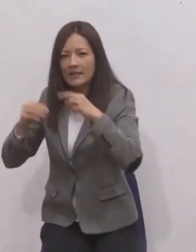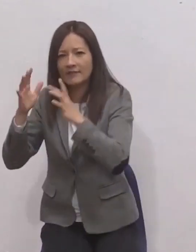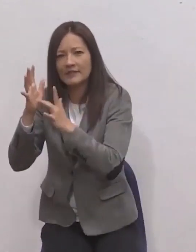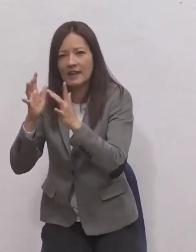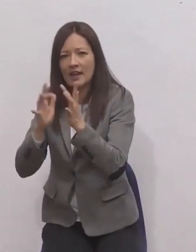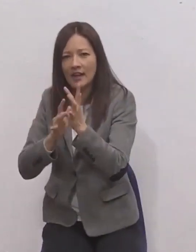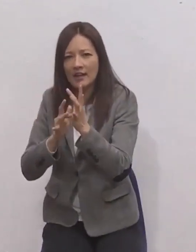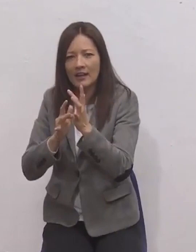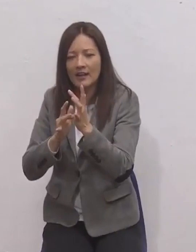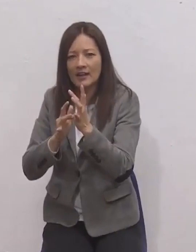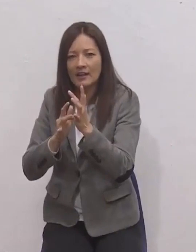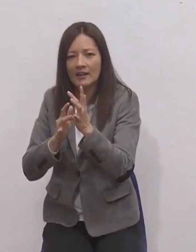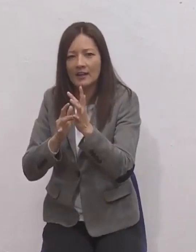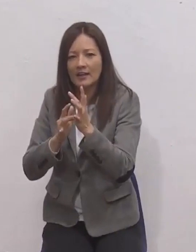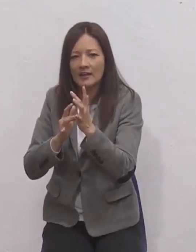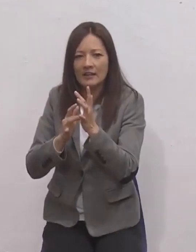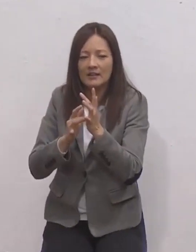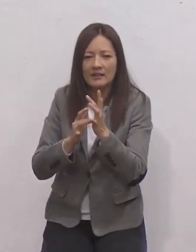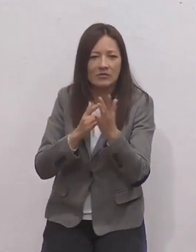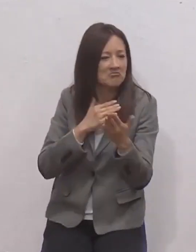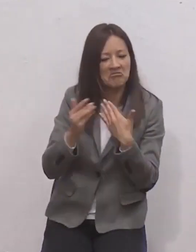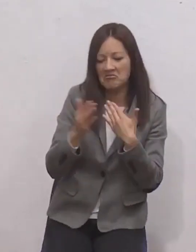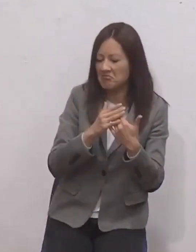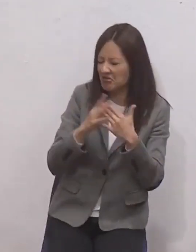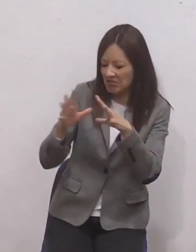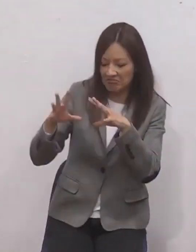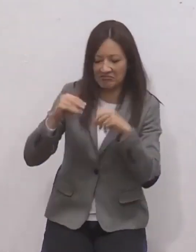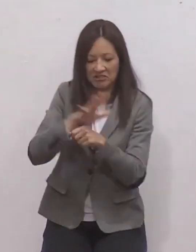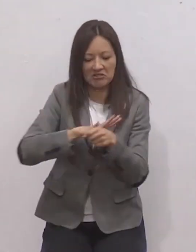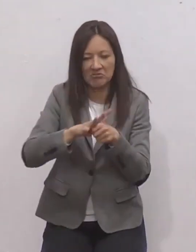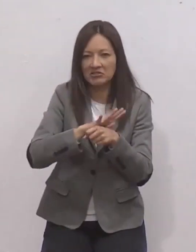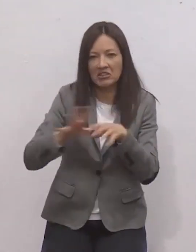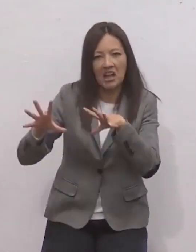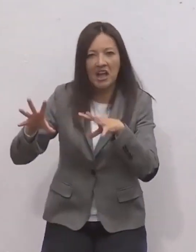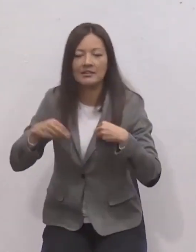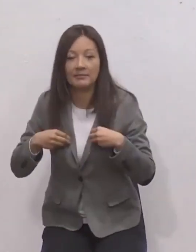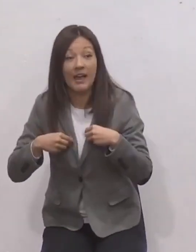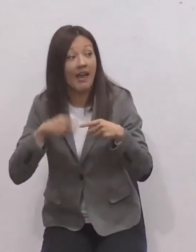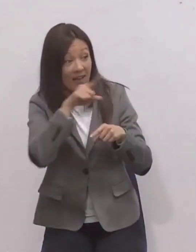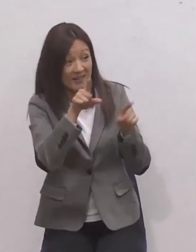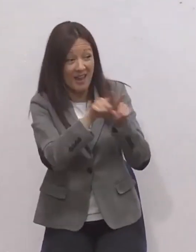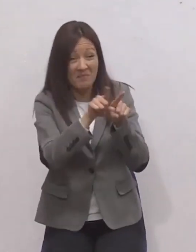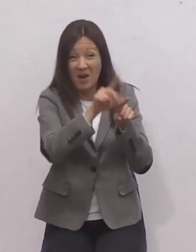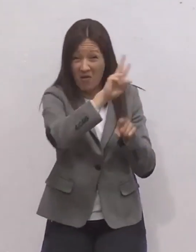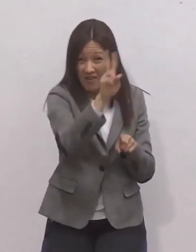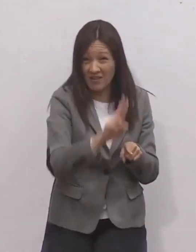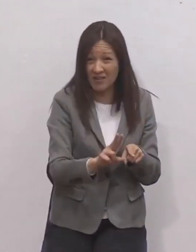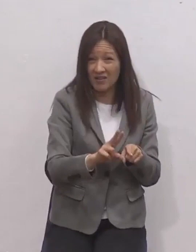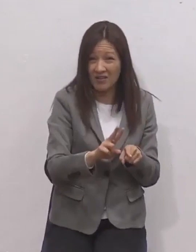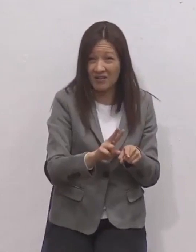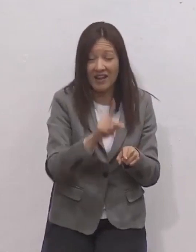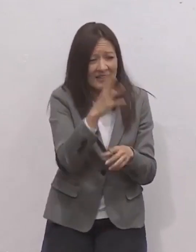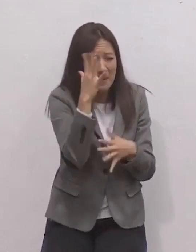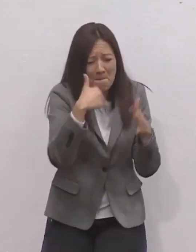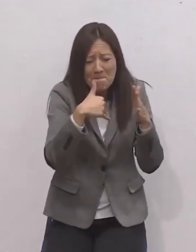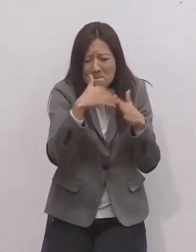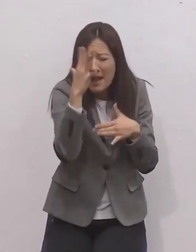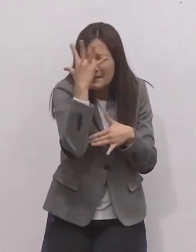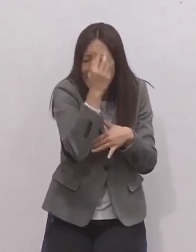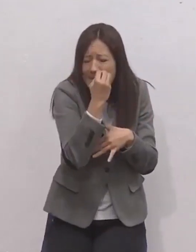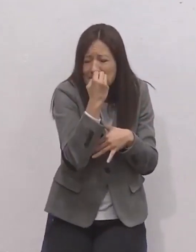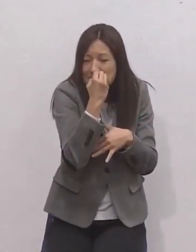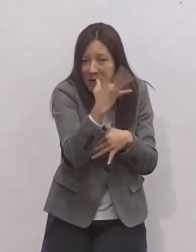una trompada más contundente para Satanás. Y ese hermano es más precioso. Por eso a los